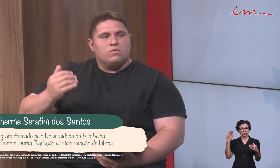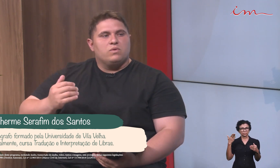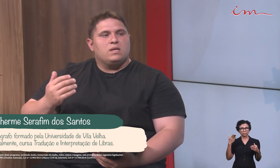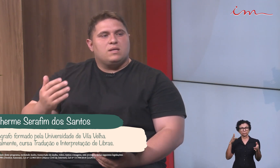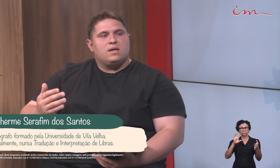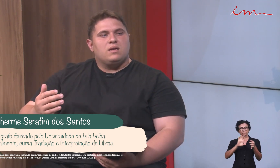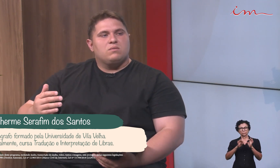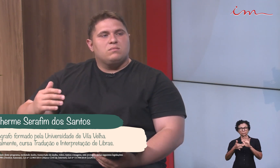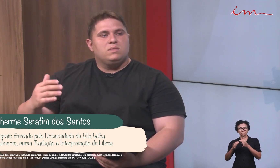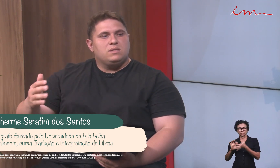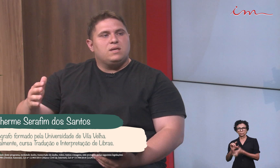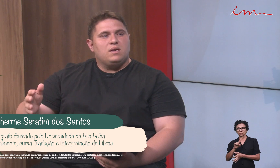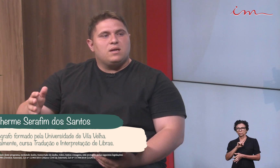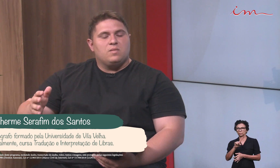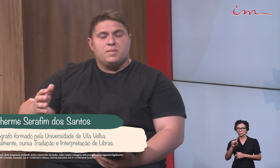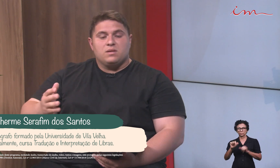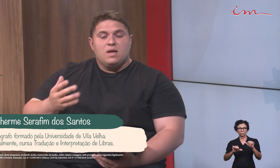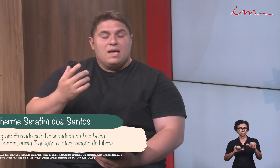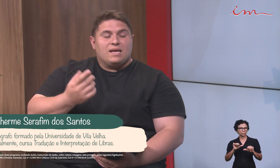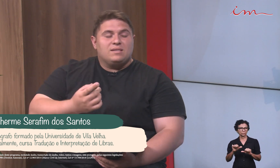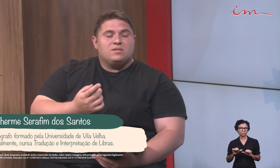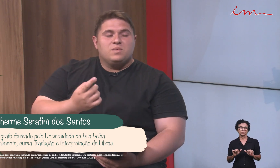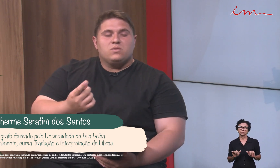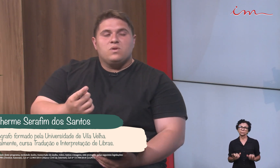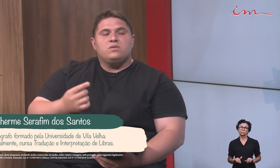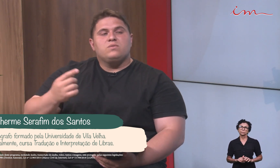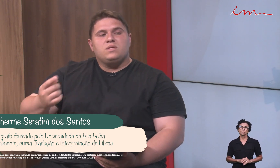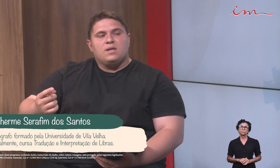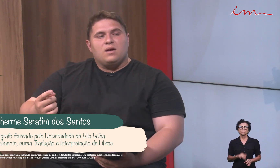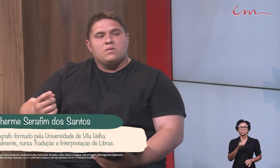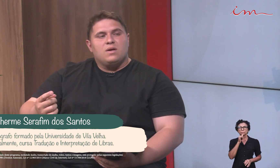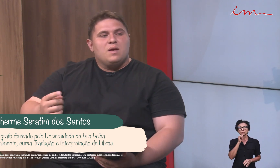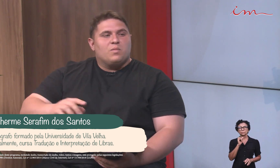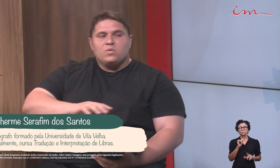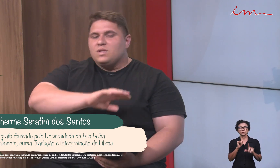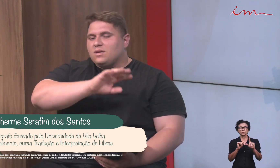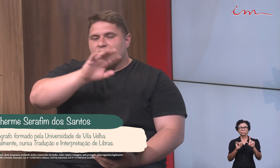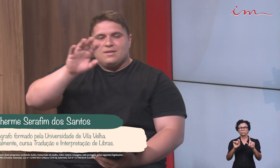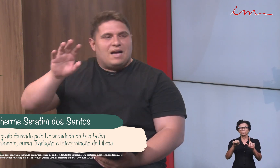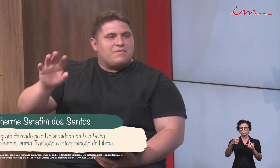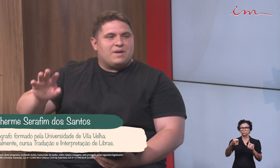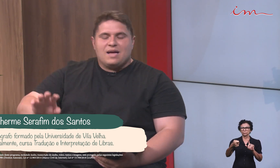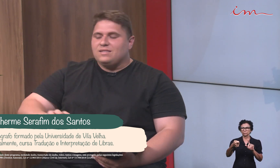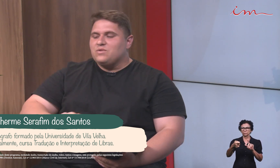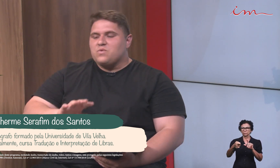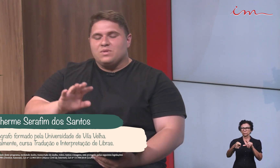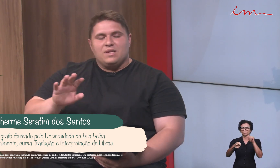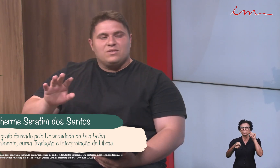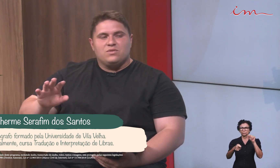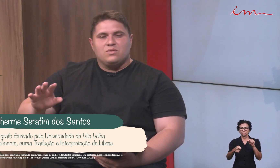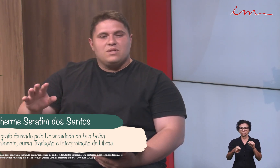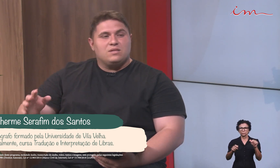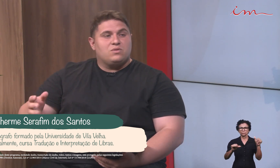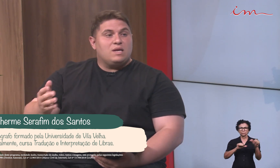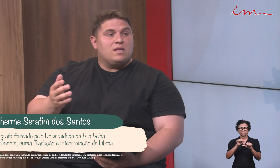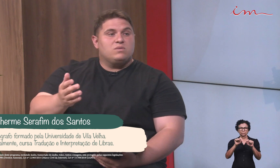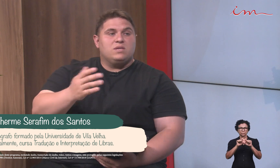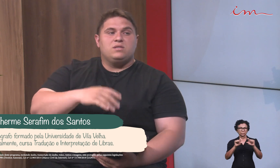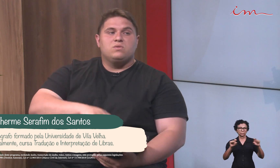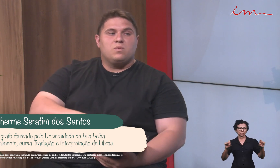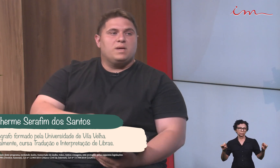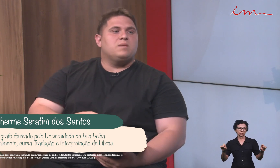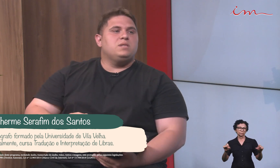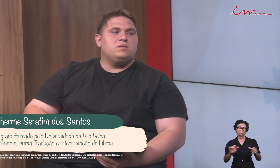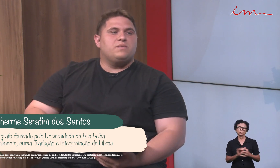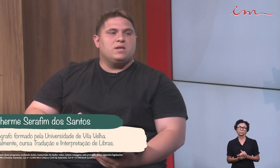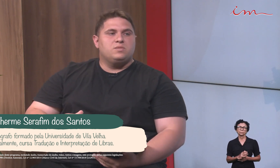do louvor ela está querendo dizer ali naquele momento. Que às vezes uma escolha de um sinal muda a frase, o contexto todo da história e dá um